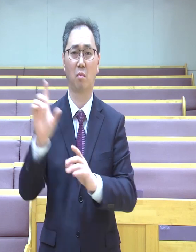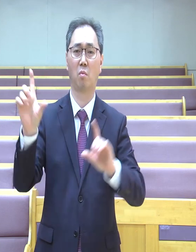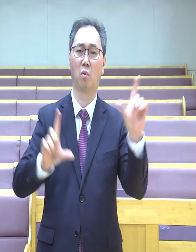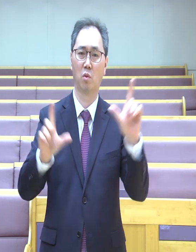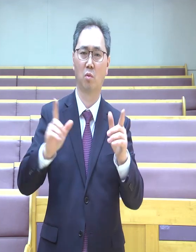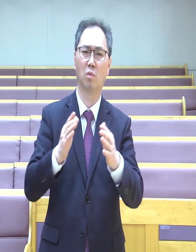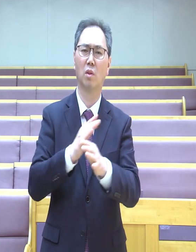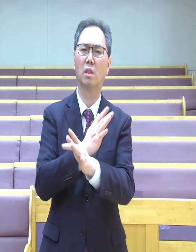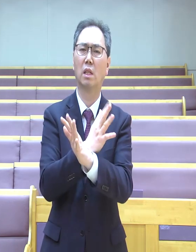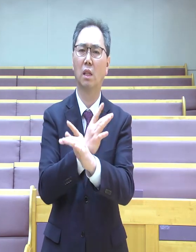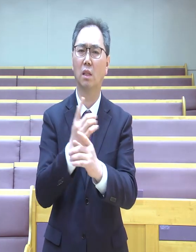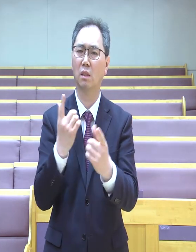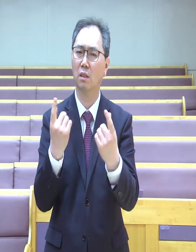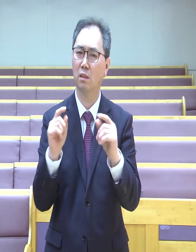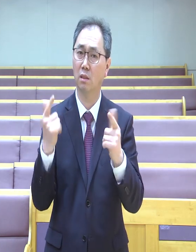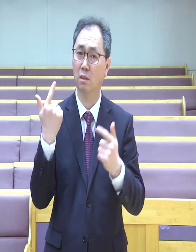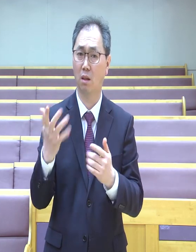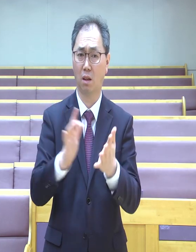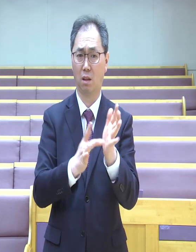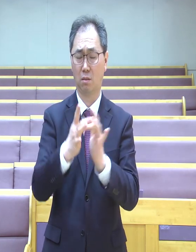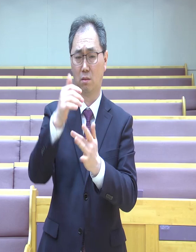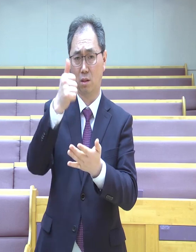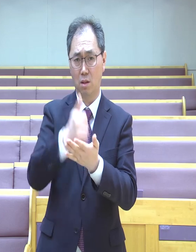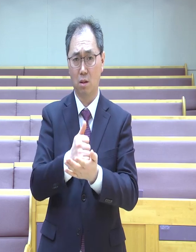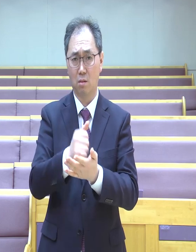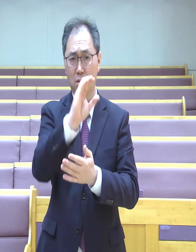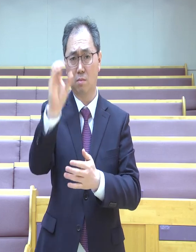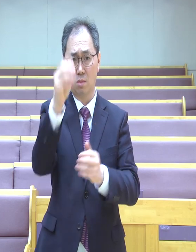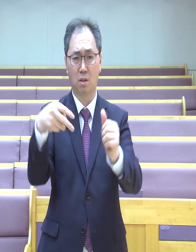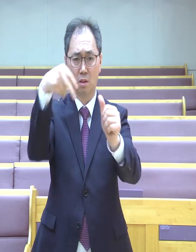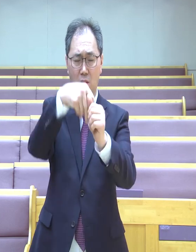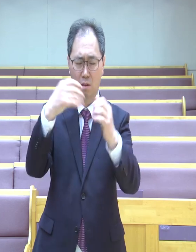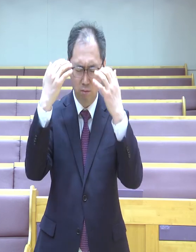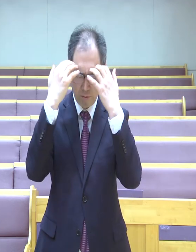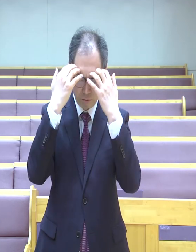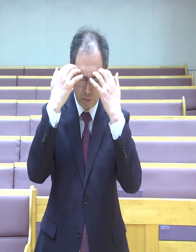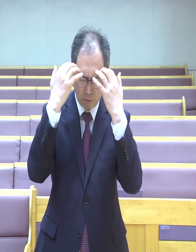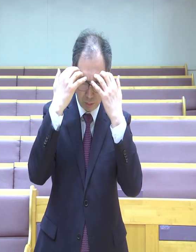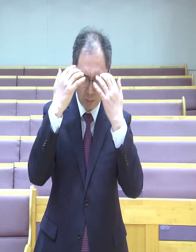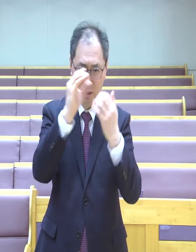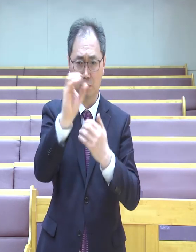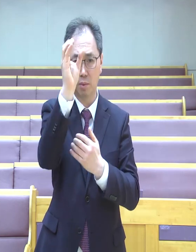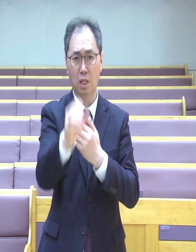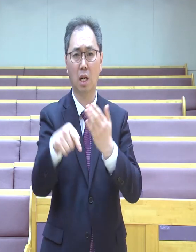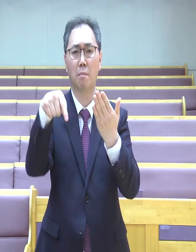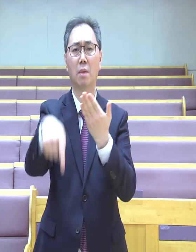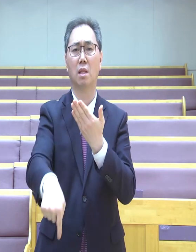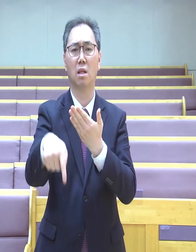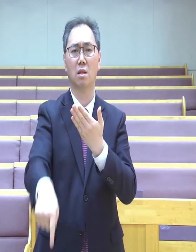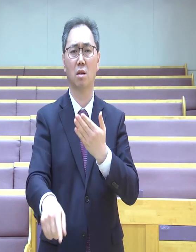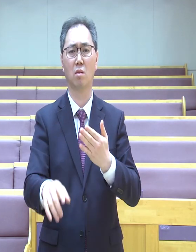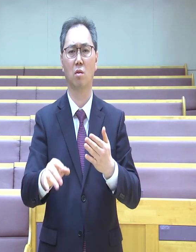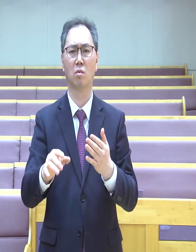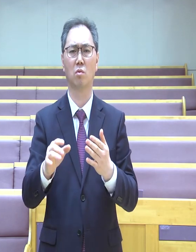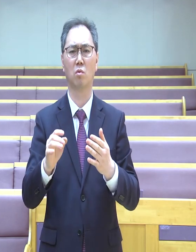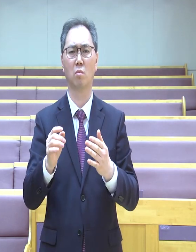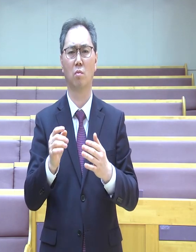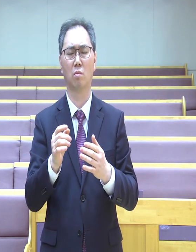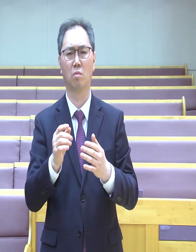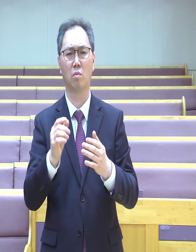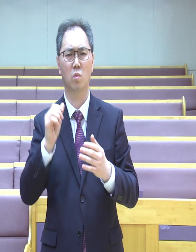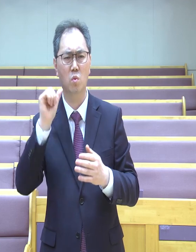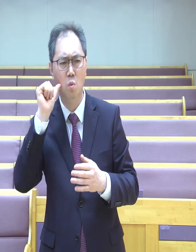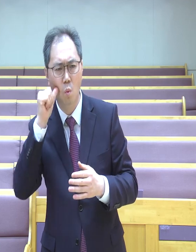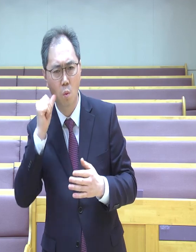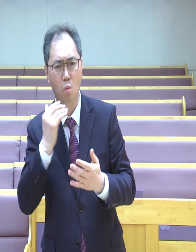예수님은 말로 닿을 수 없는 고통 속에 신음하는데 십자가 밑에서는 바로 이와 같은 일들이 벌어지고